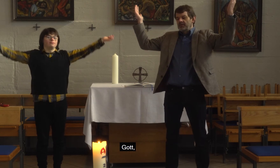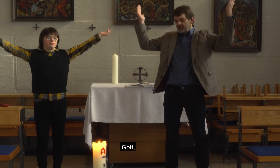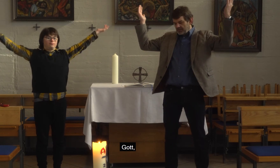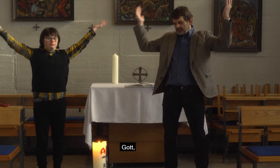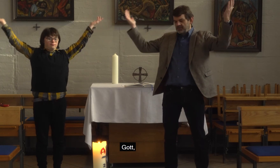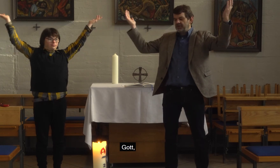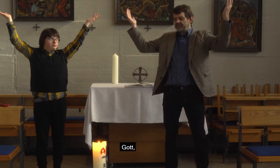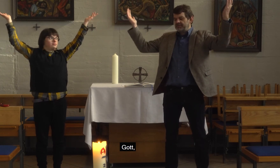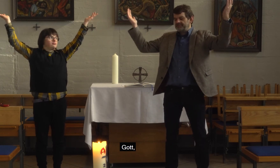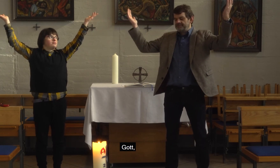Gott,